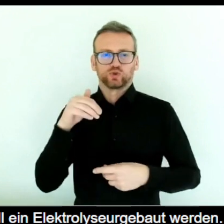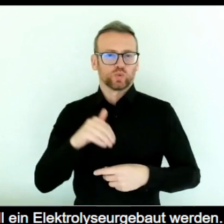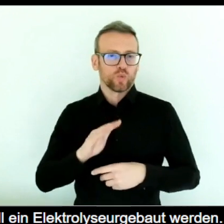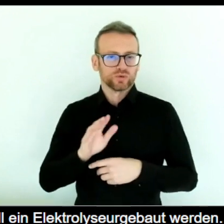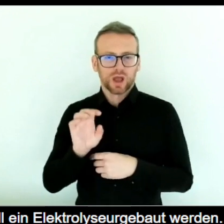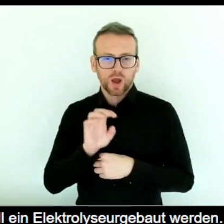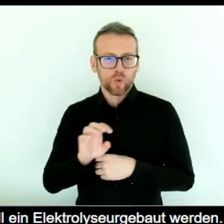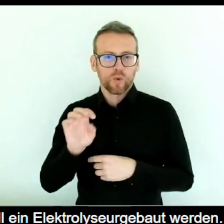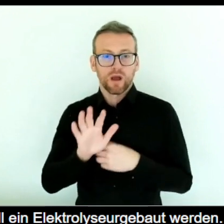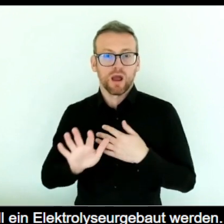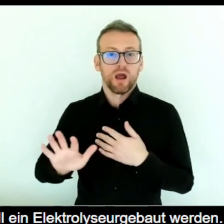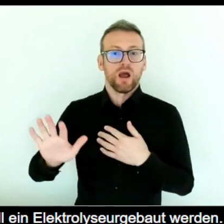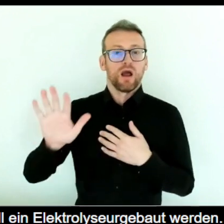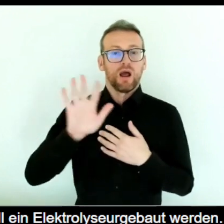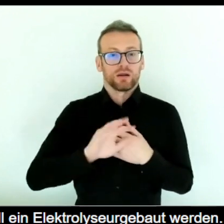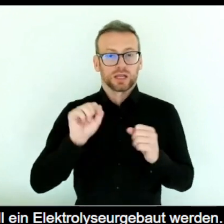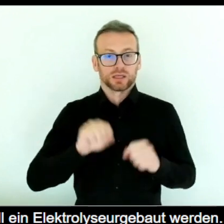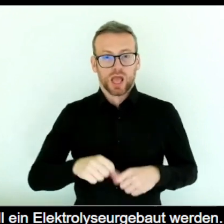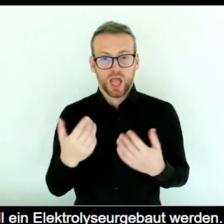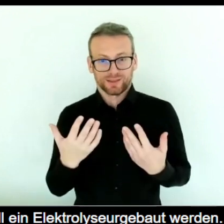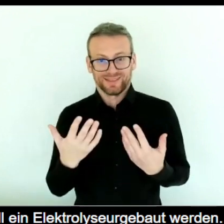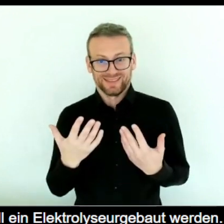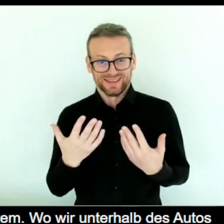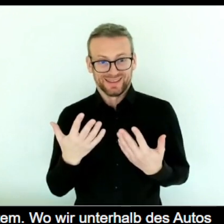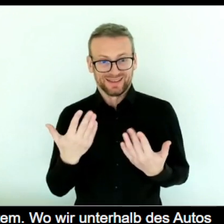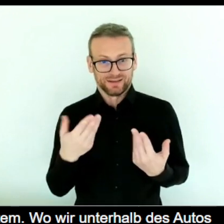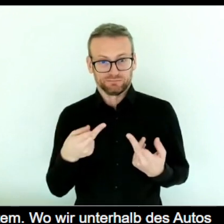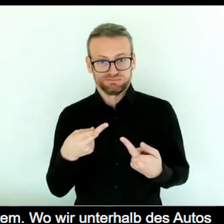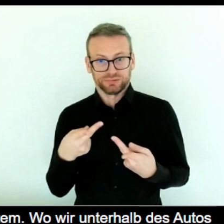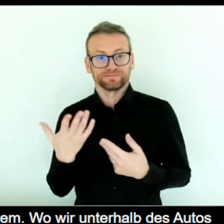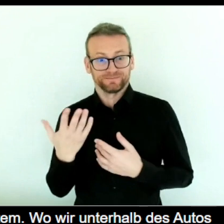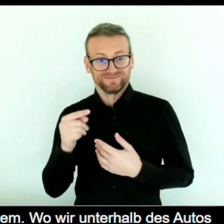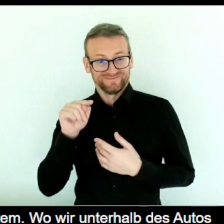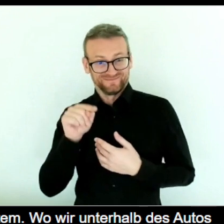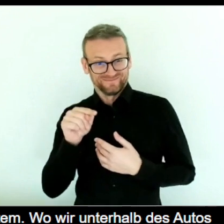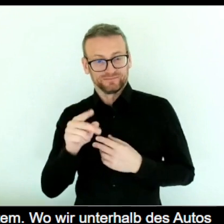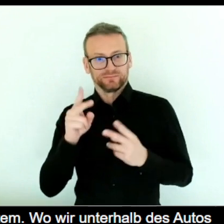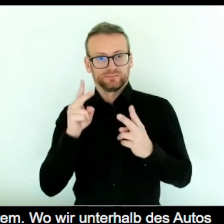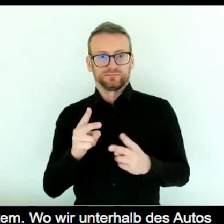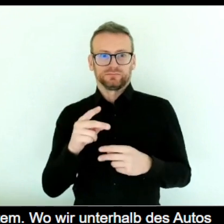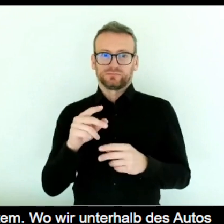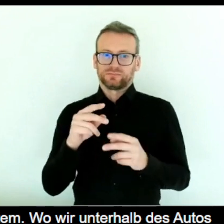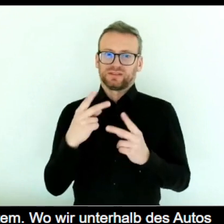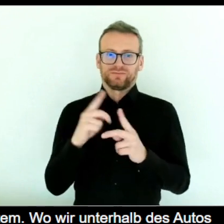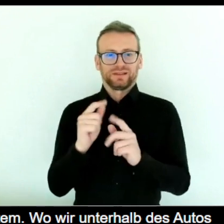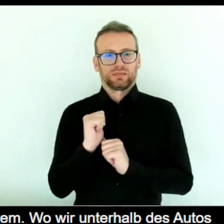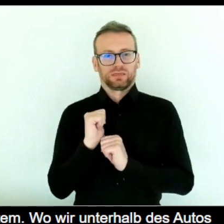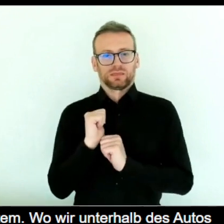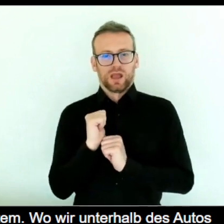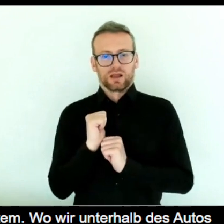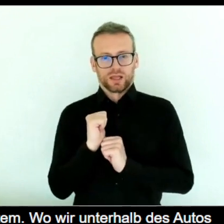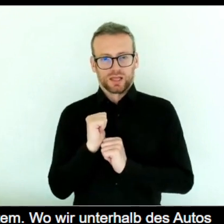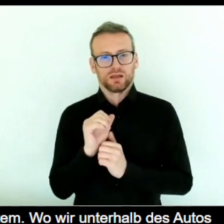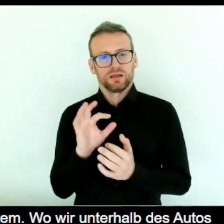unterstützt in Töging am Inn, wo auch hier Elektrolyse in einer Größenordnung von